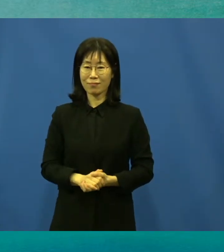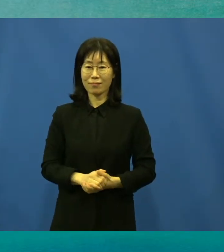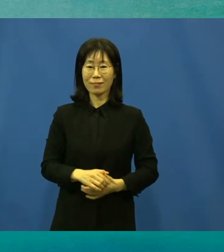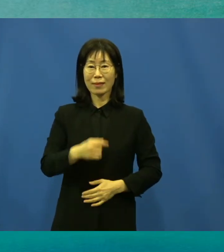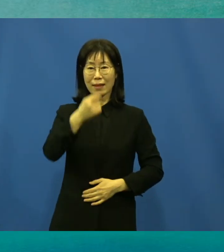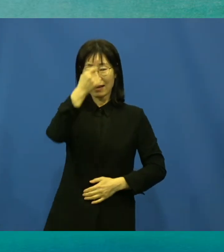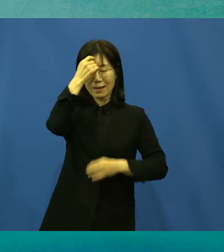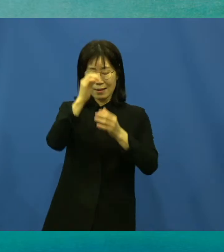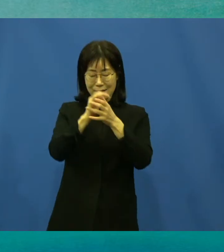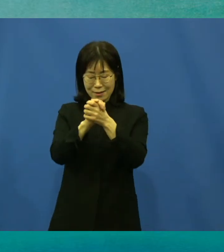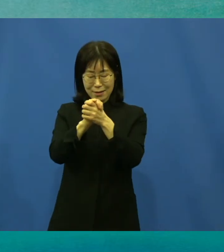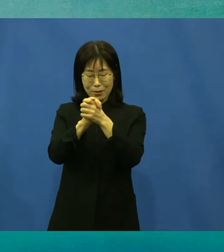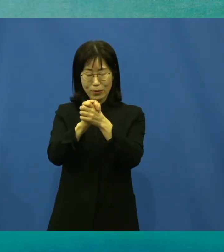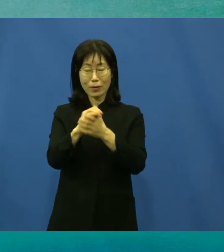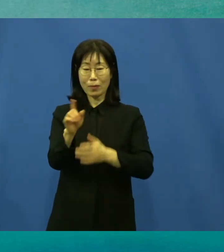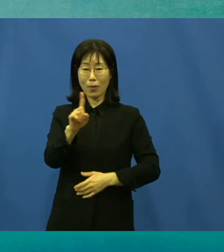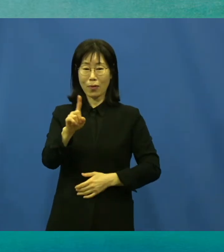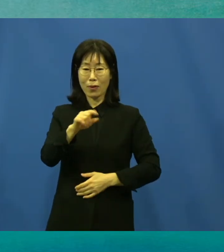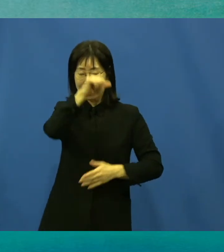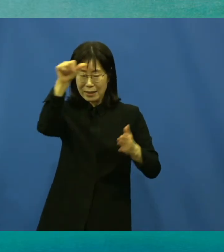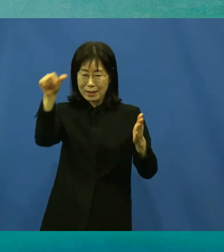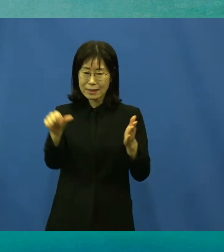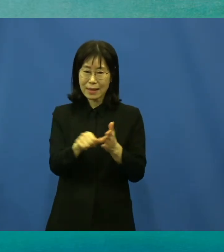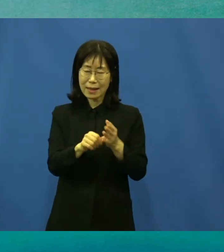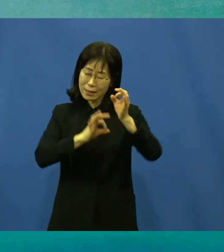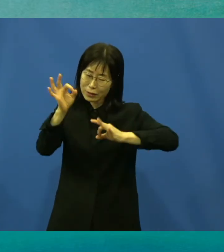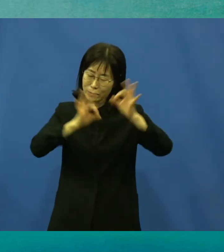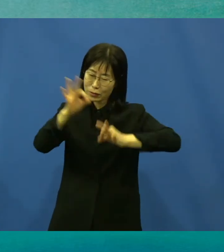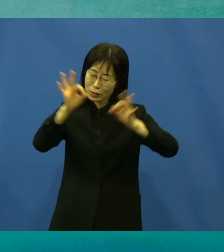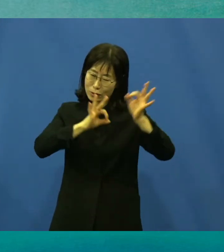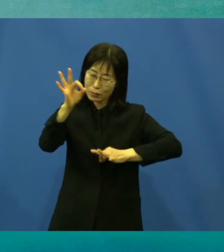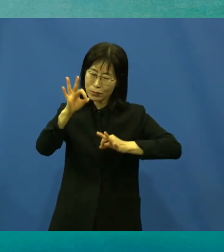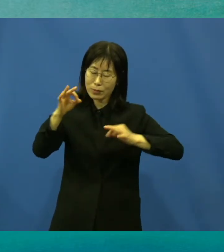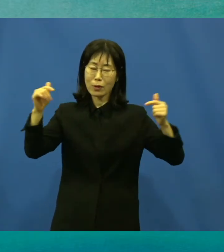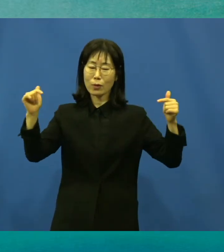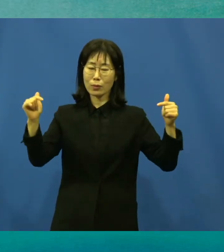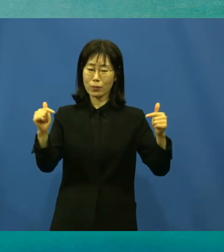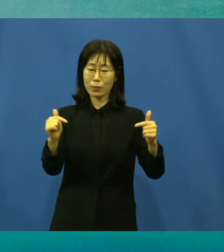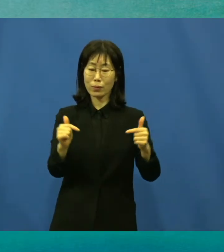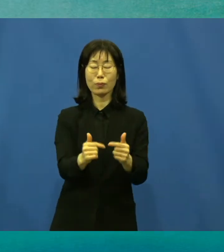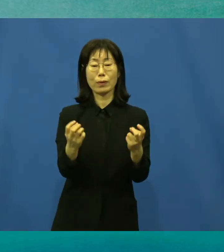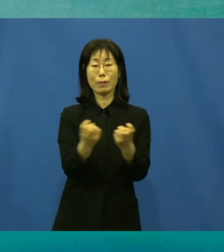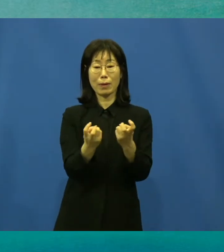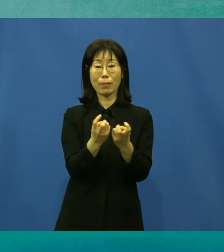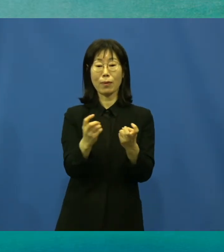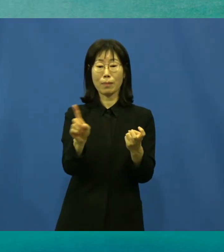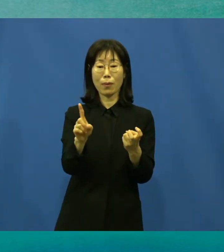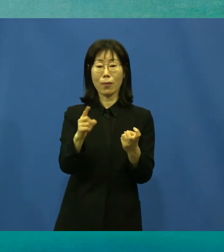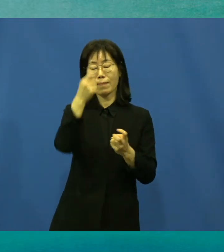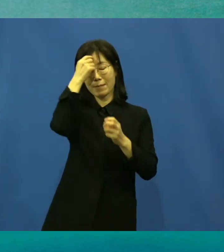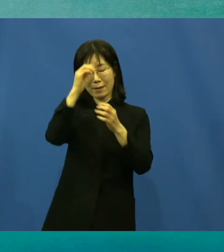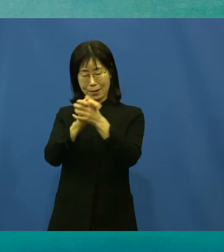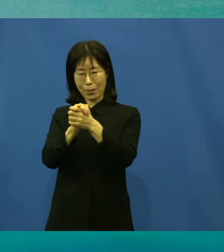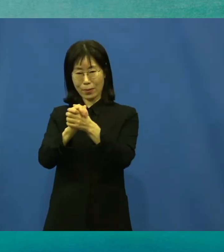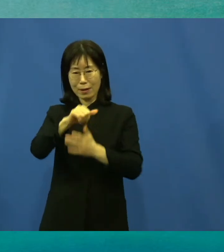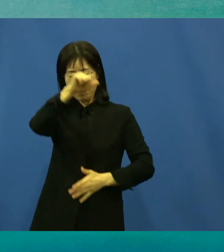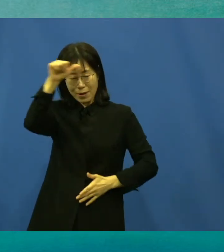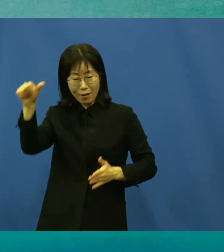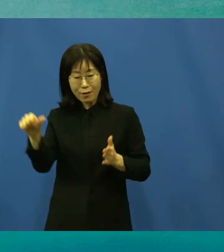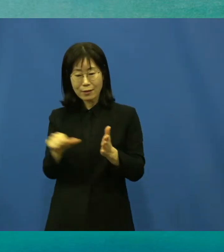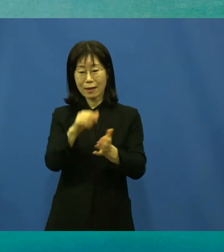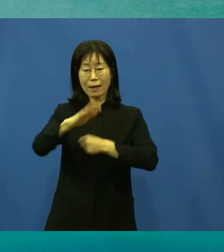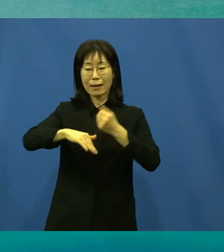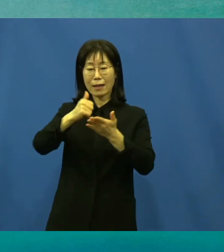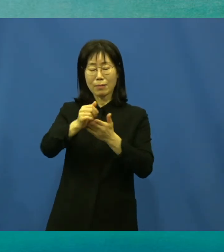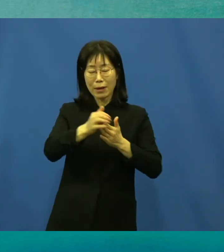시행착오를 줄여줍니다. 우리는 평생 하나님의 인도를 받아야 합니다. 자,